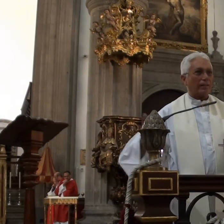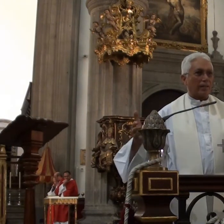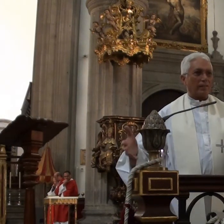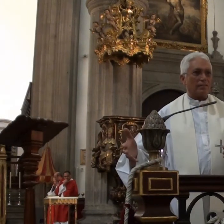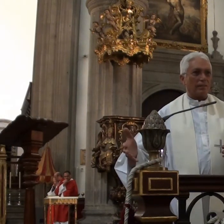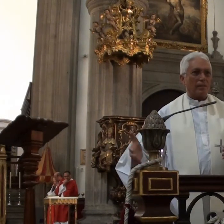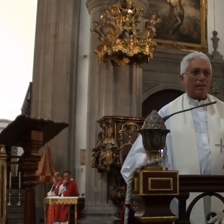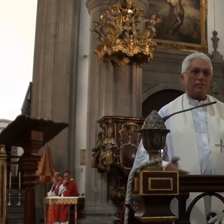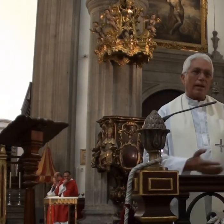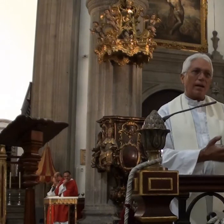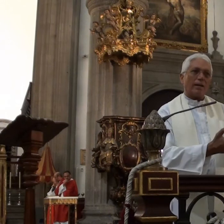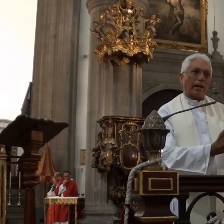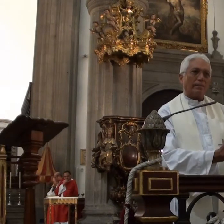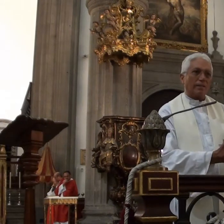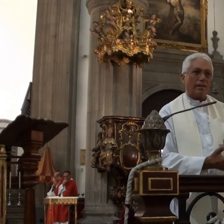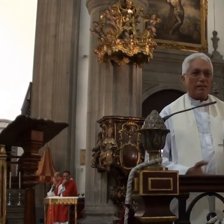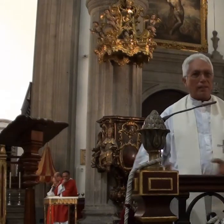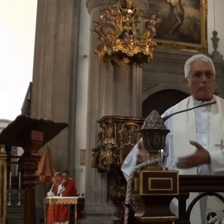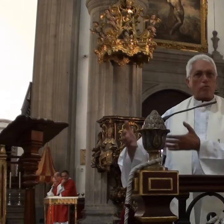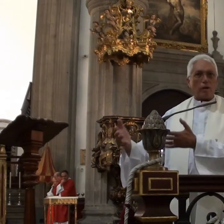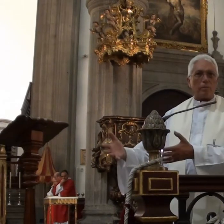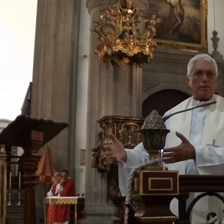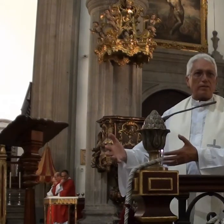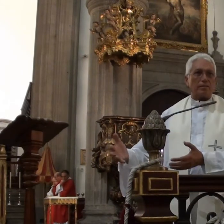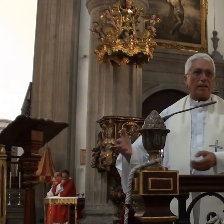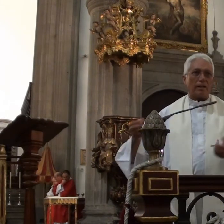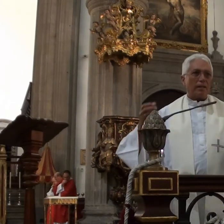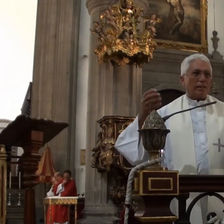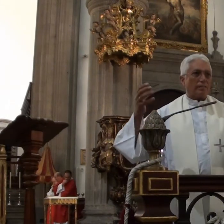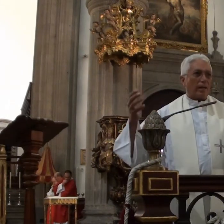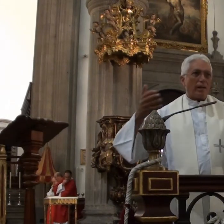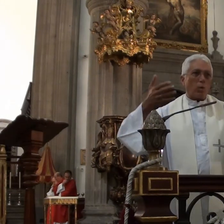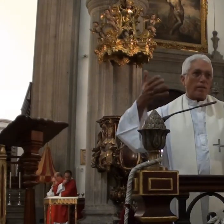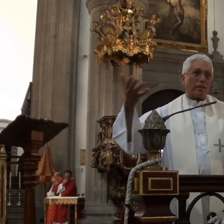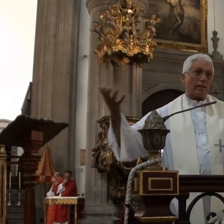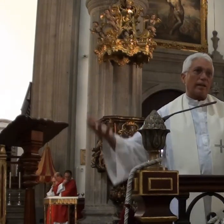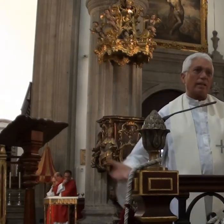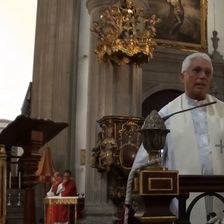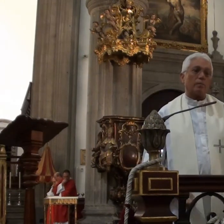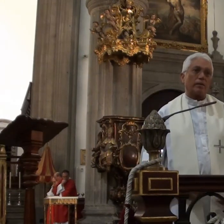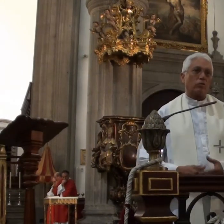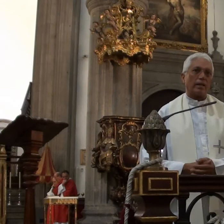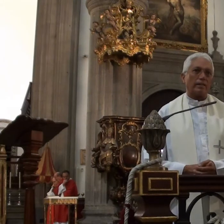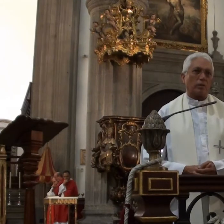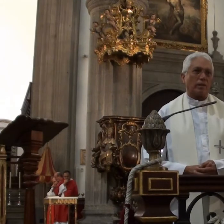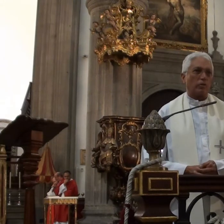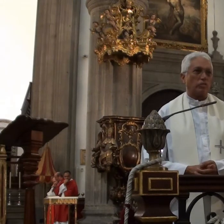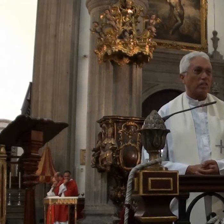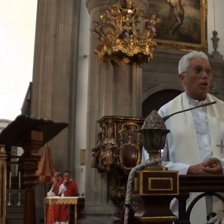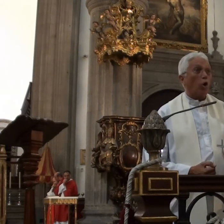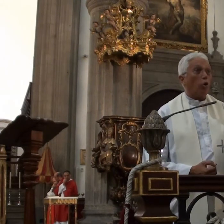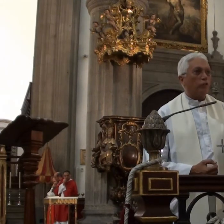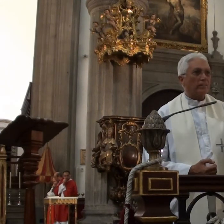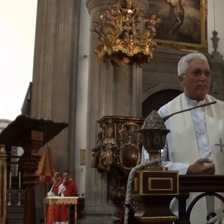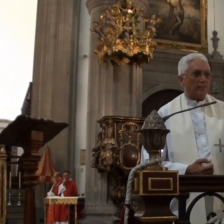estará catequesis estará cáritas estará Pastoral penitenciaria estará cualquiera de las realidades pastorales de nuestro